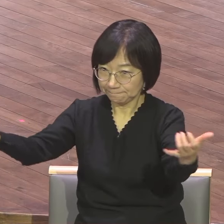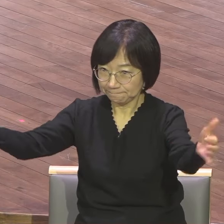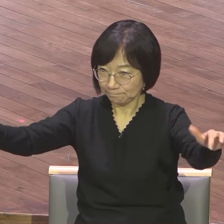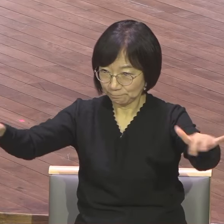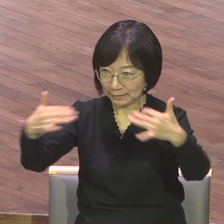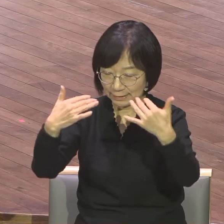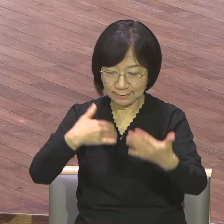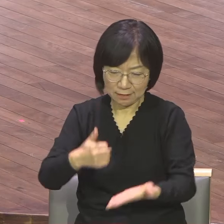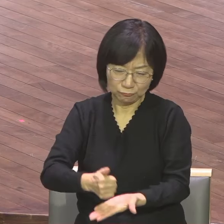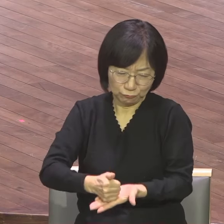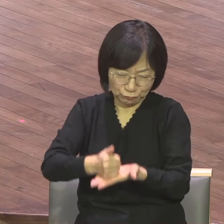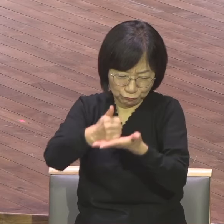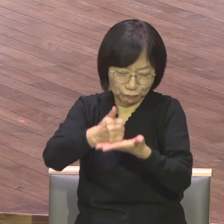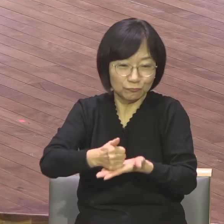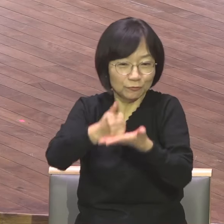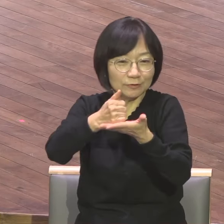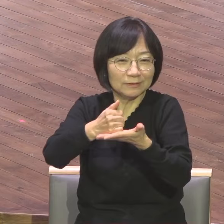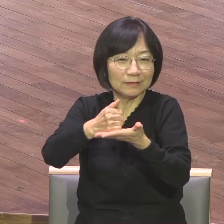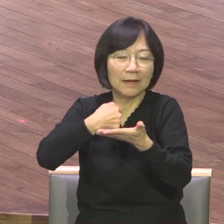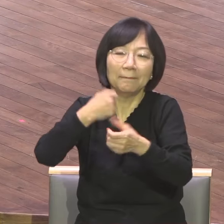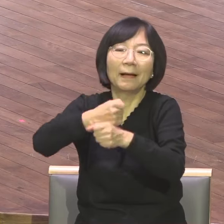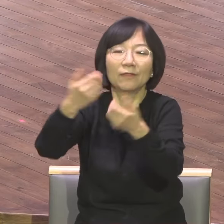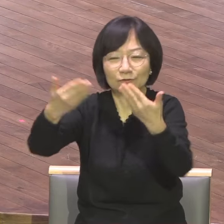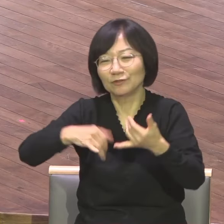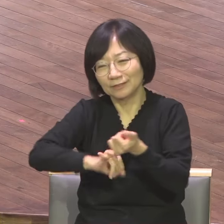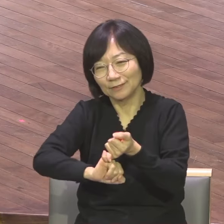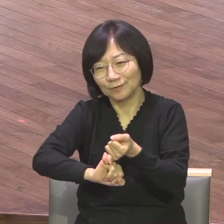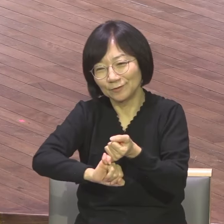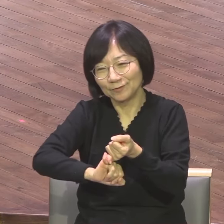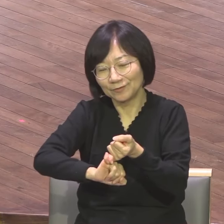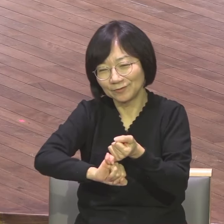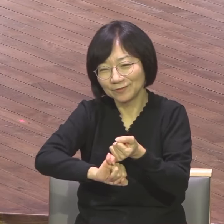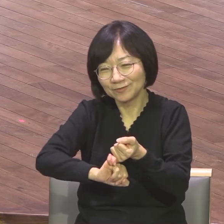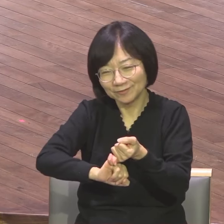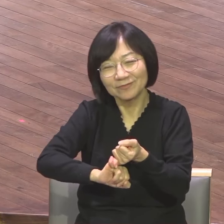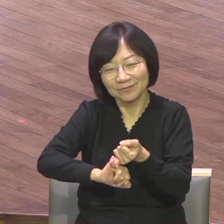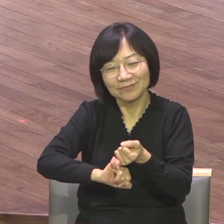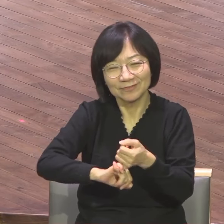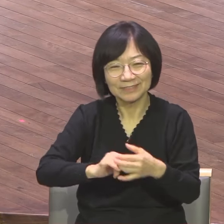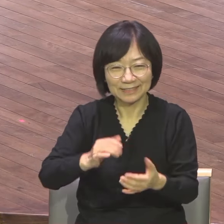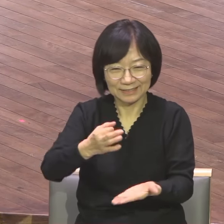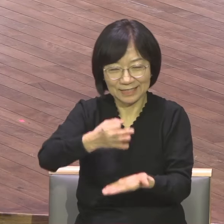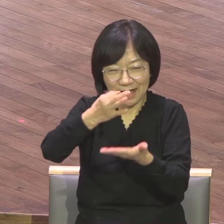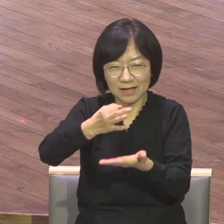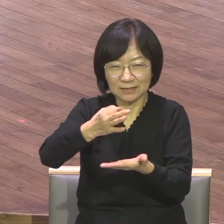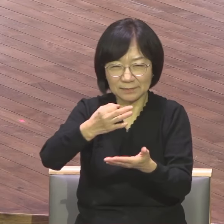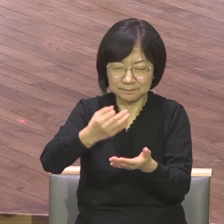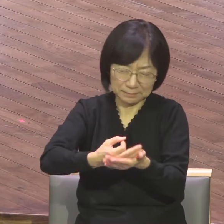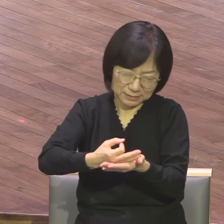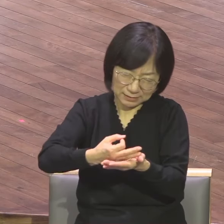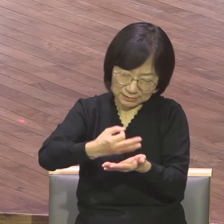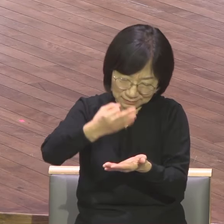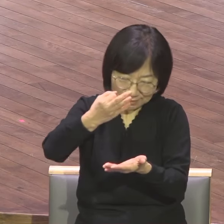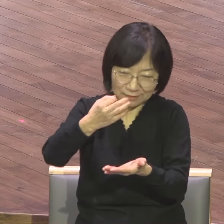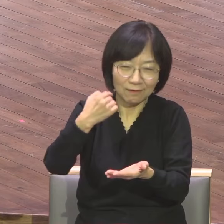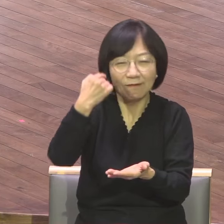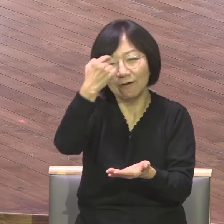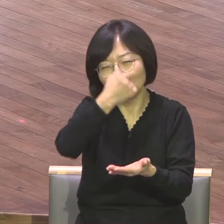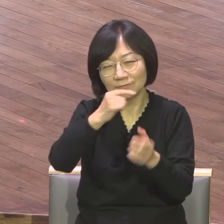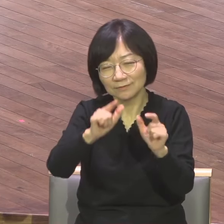존경받는 존귀한 자로 가장 값진 인생, 가장 가치 있는 삶을 내가 살게